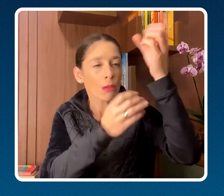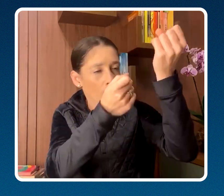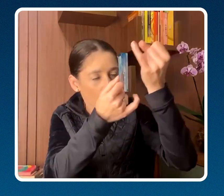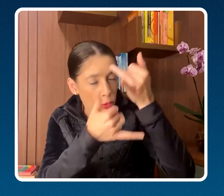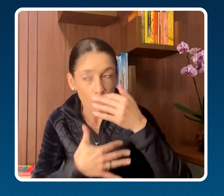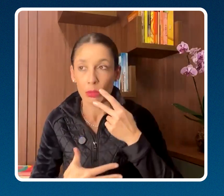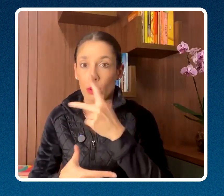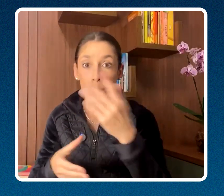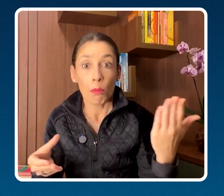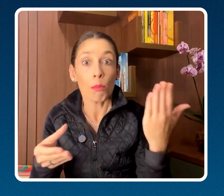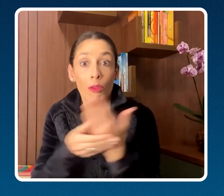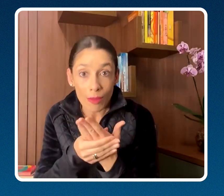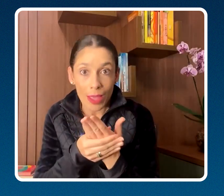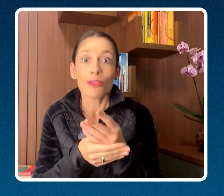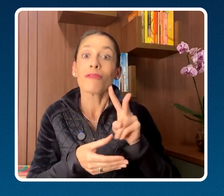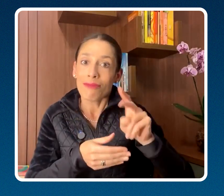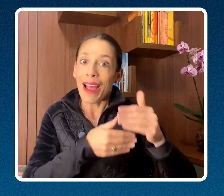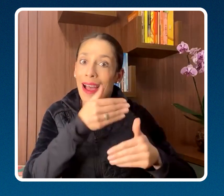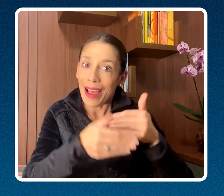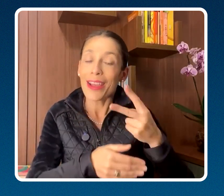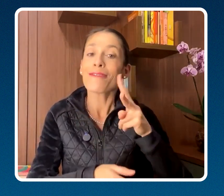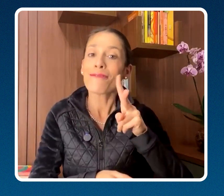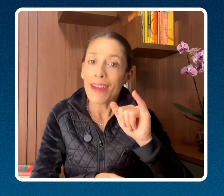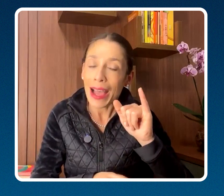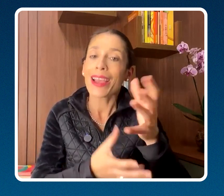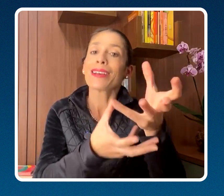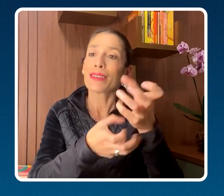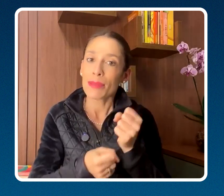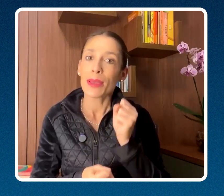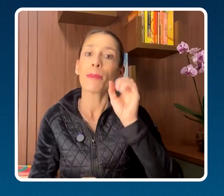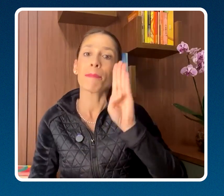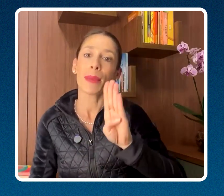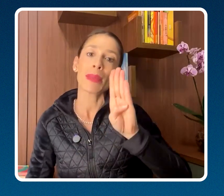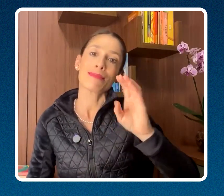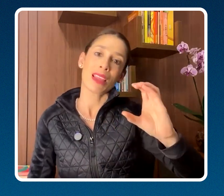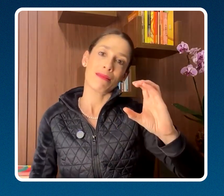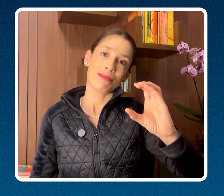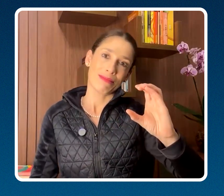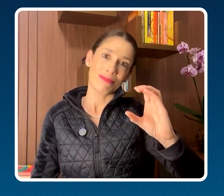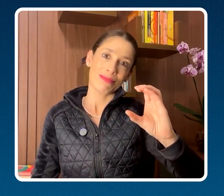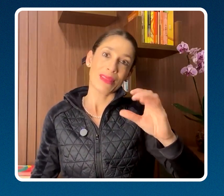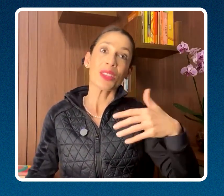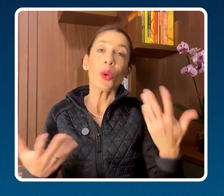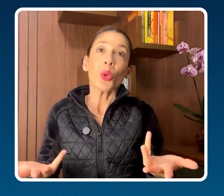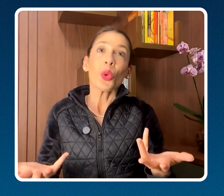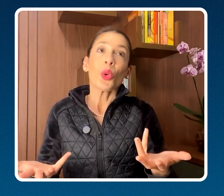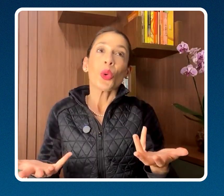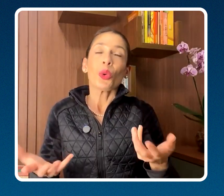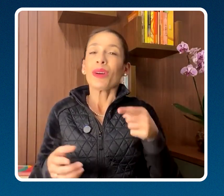processo dela tá saindo, e já ela vai receber o BPC dela. Então isso aí para mim foi muito maravilhoso,